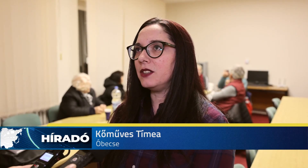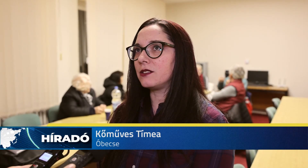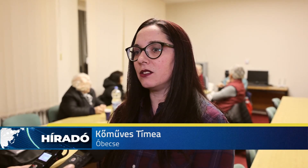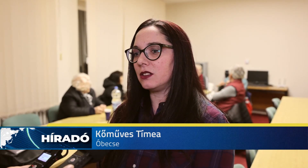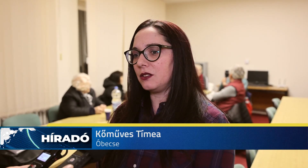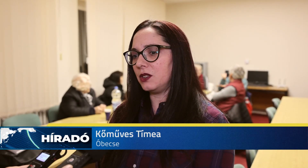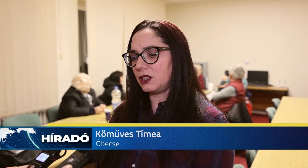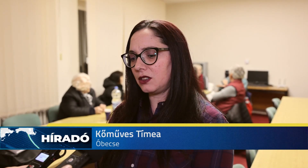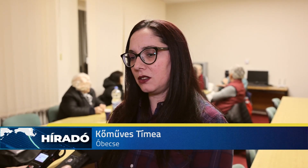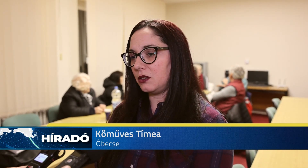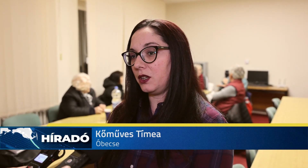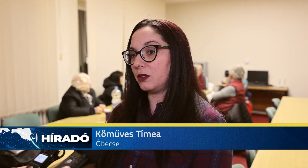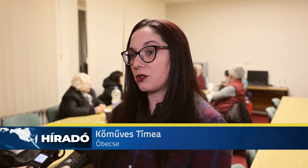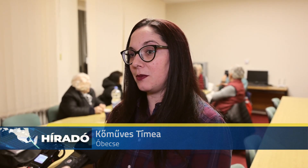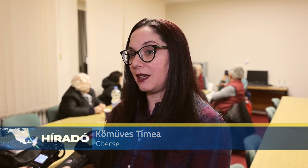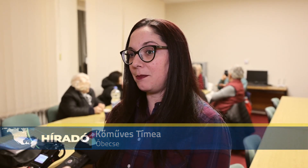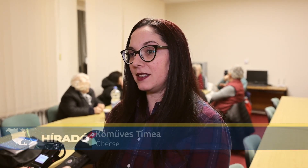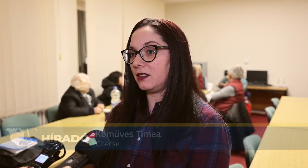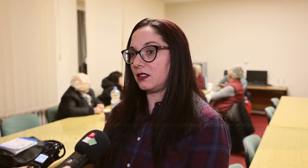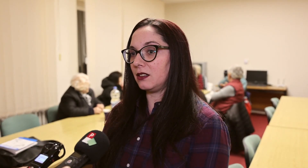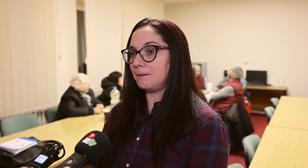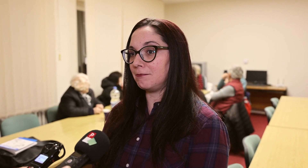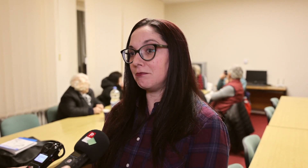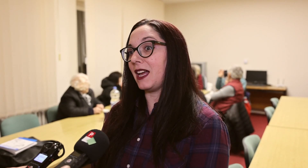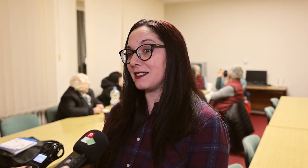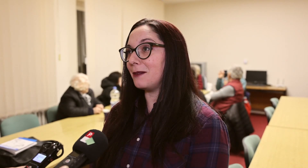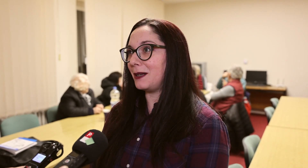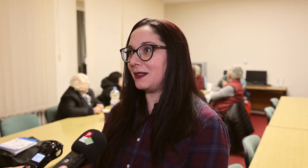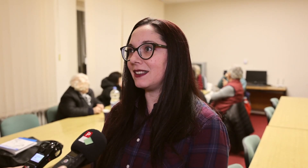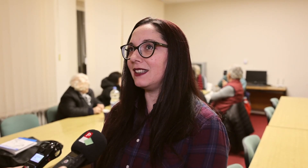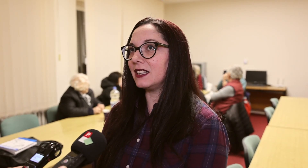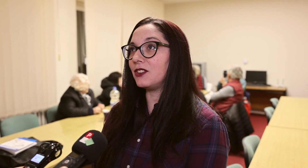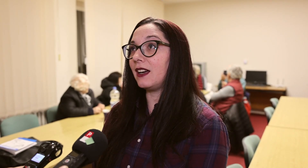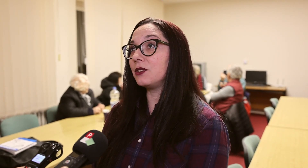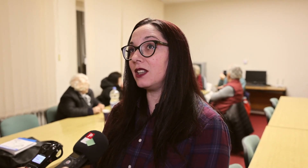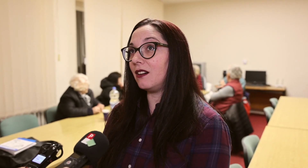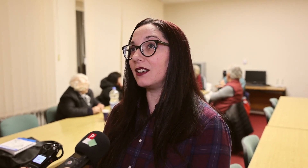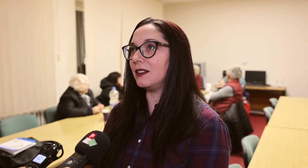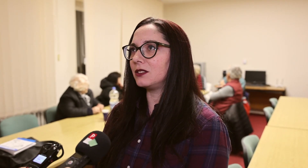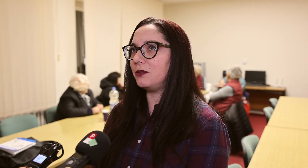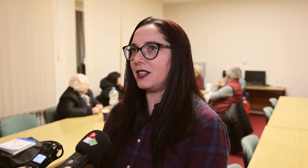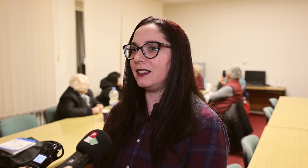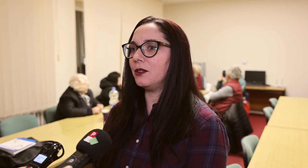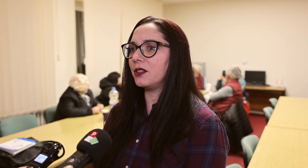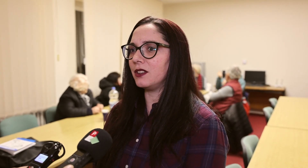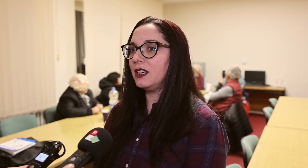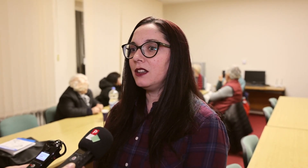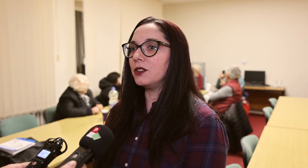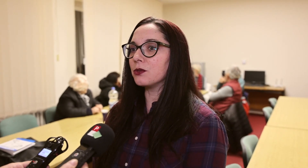viszont voltak olyanok is amik egy picit nehezebben mentek illetve hát ugye arra kell odaügyelni hogy nagyon